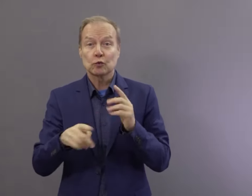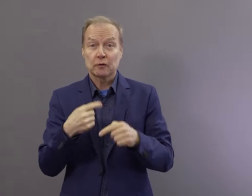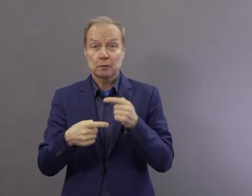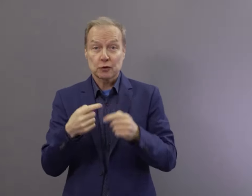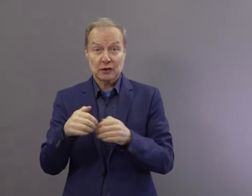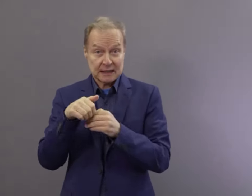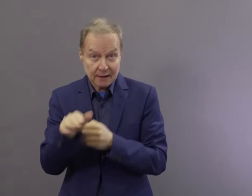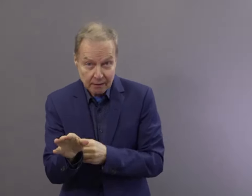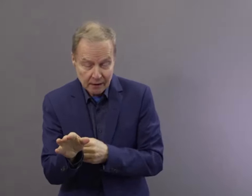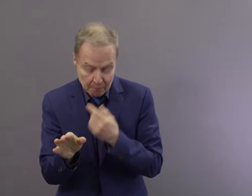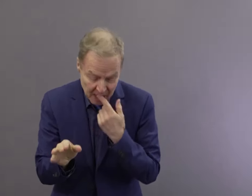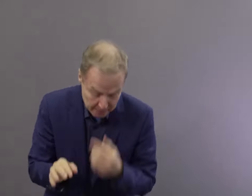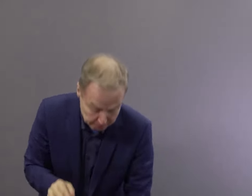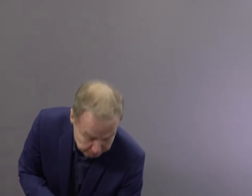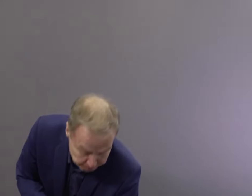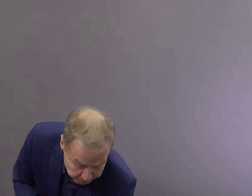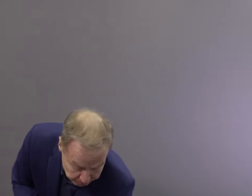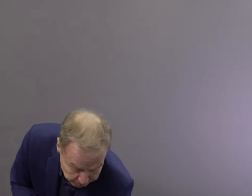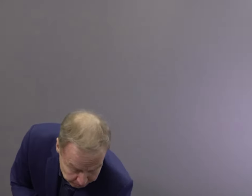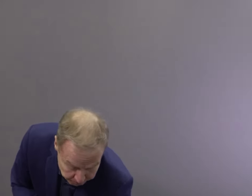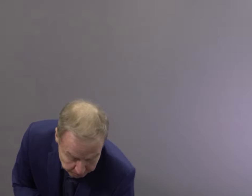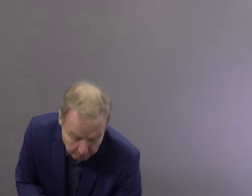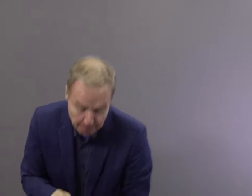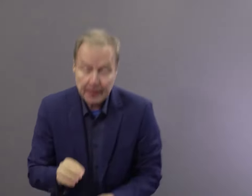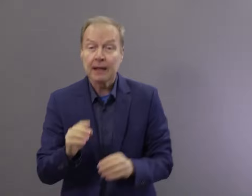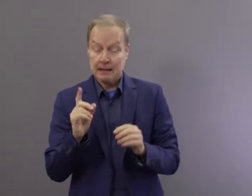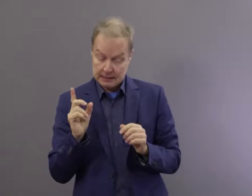ja yhdenvertaisuustiedonanto, jossa kyllä puhuttiin totuus-